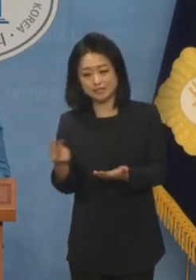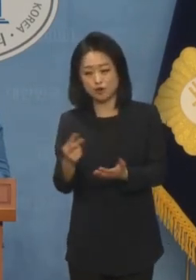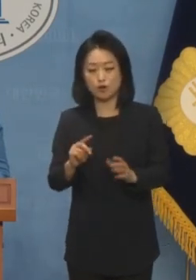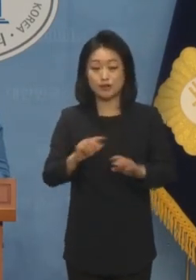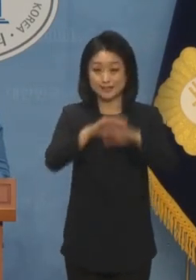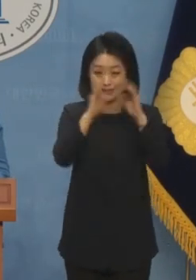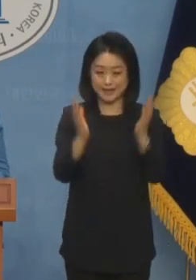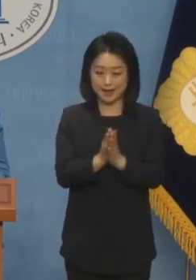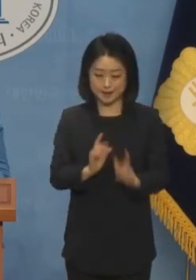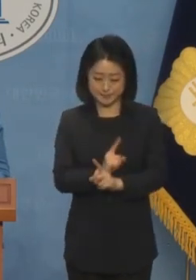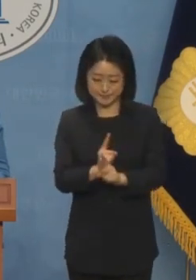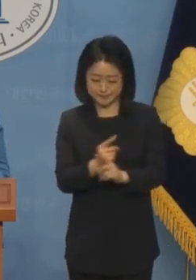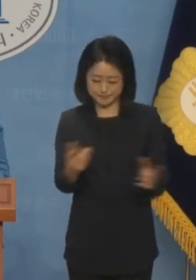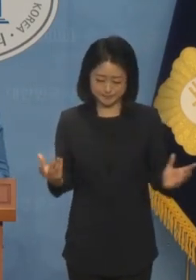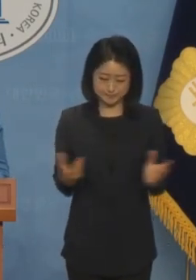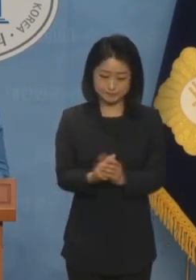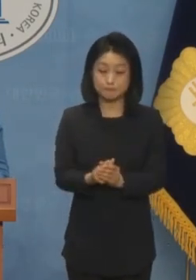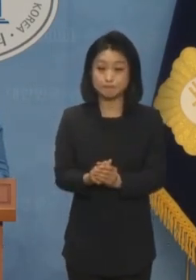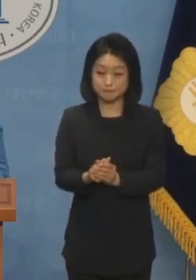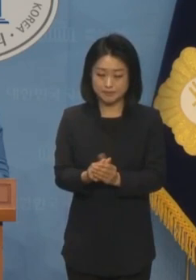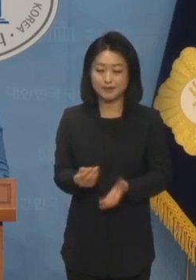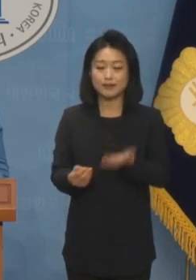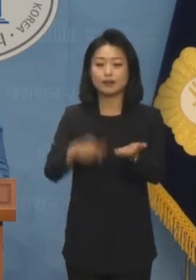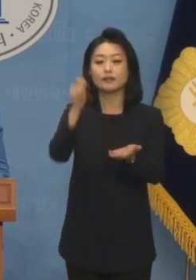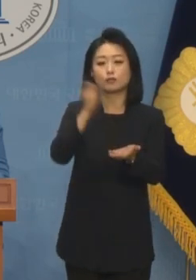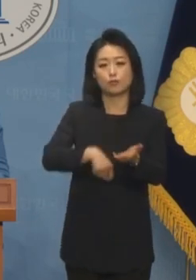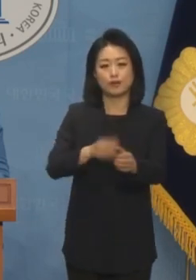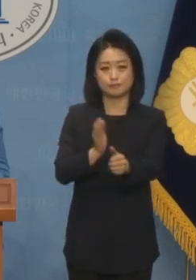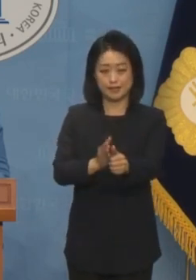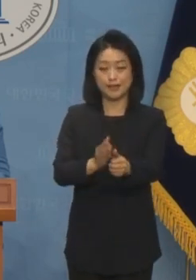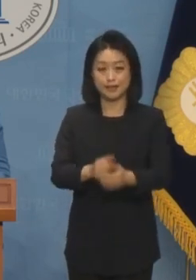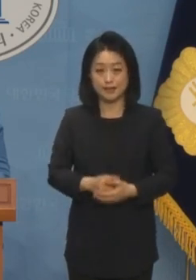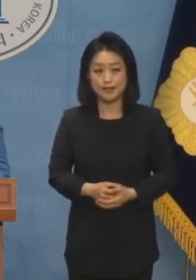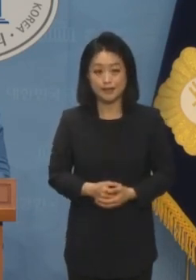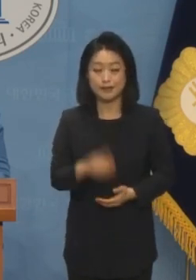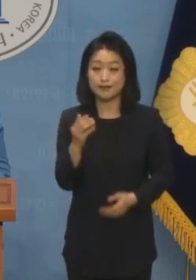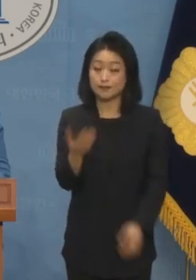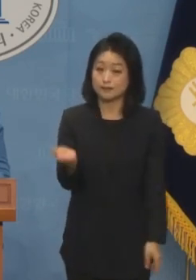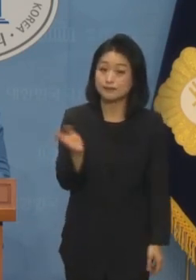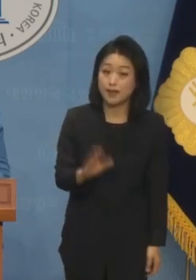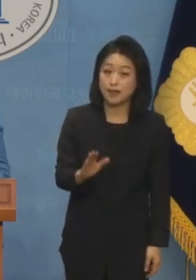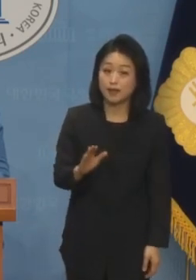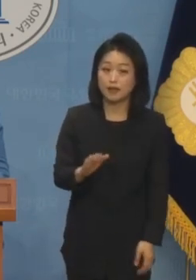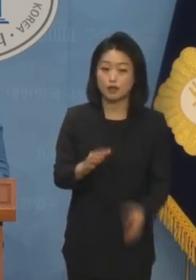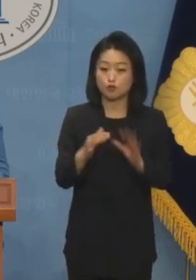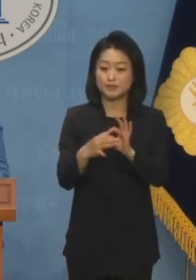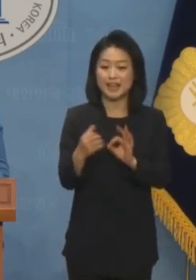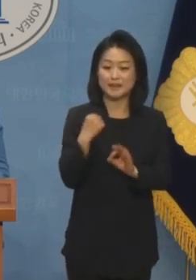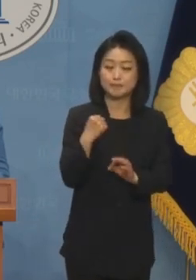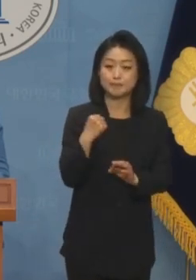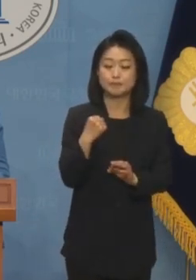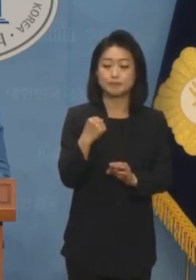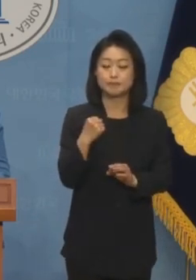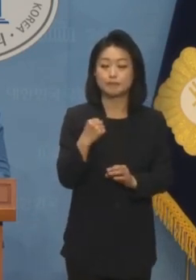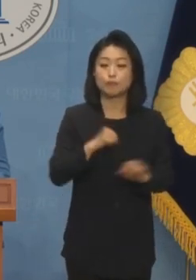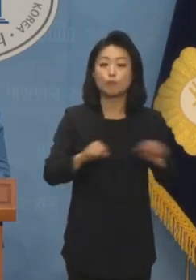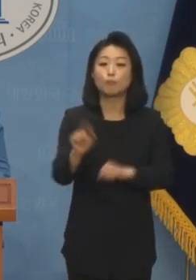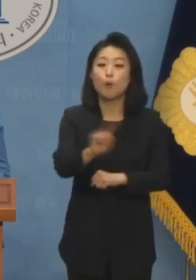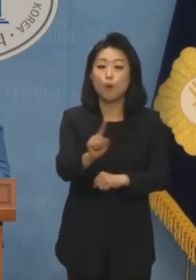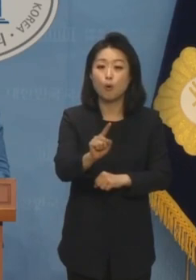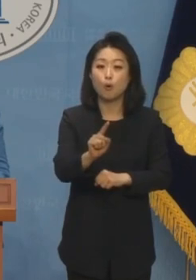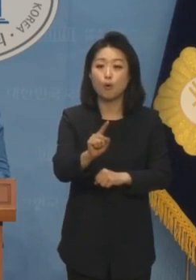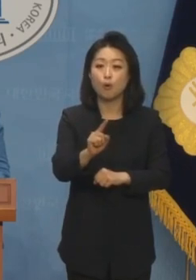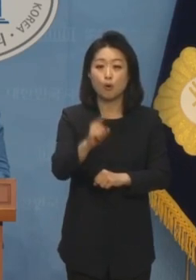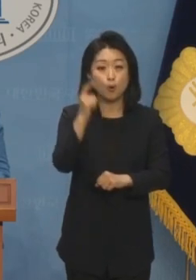수정안을 만들었습니다. 빨리 이 수정안을 통과시켜야 합니다. 그런데 국힘당은 무엇을 하고 있습니까?